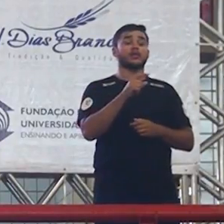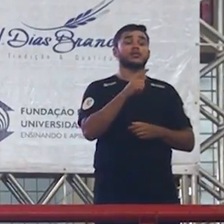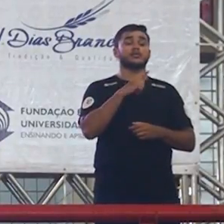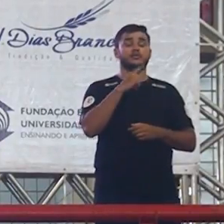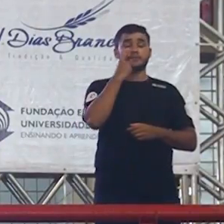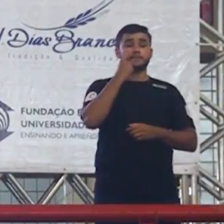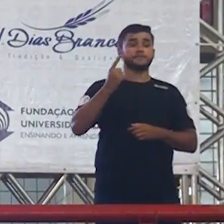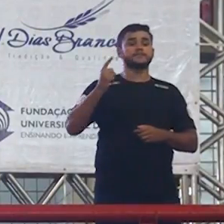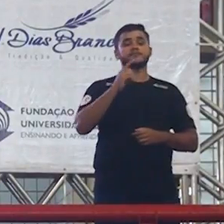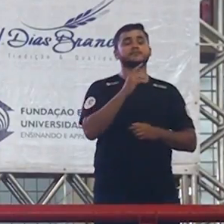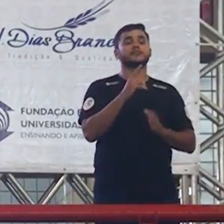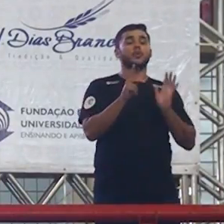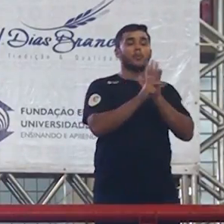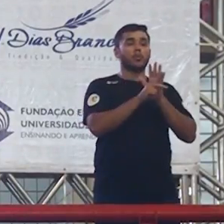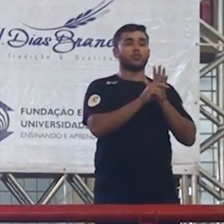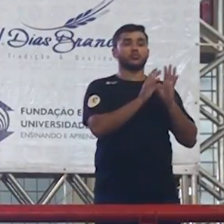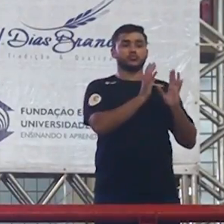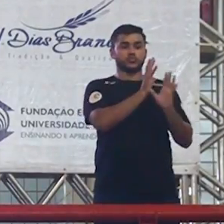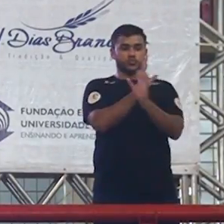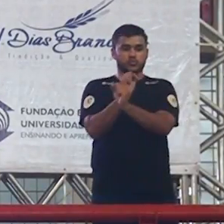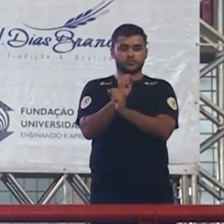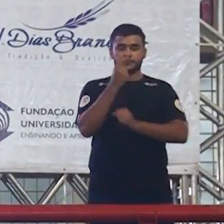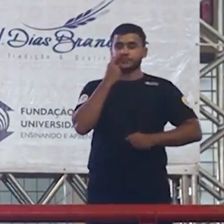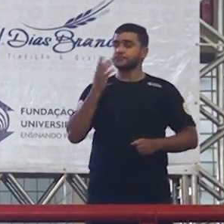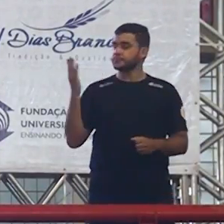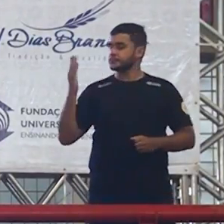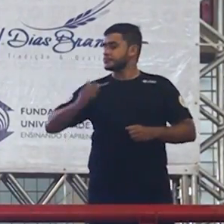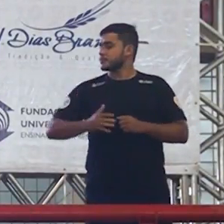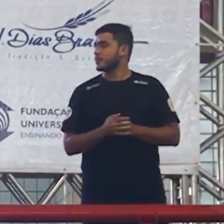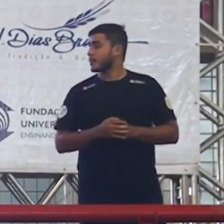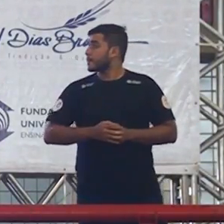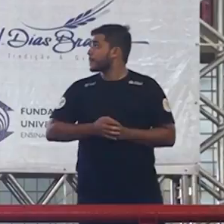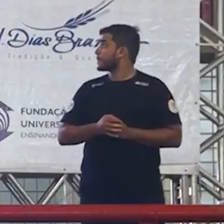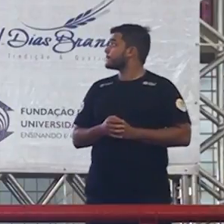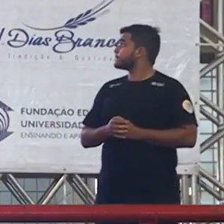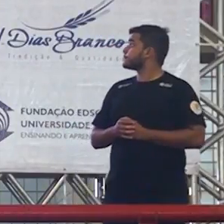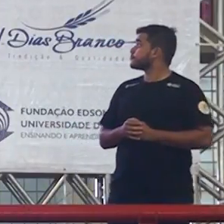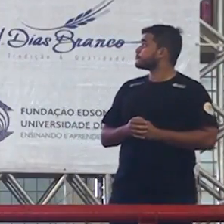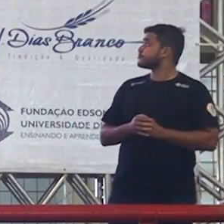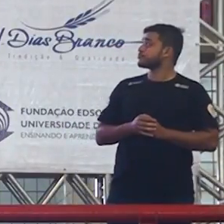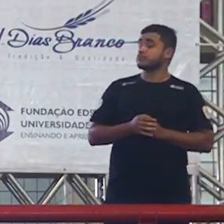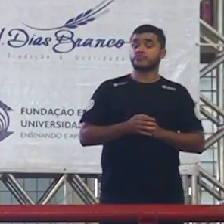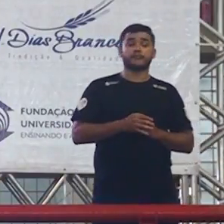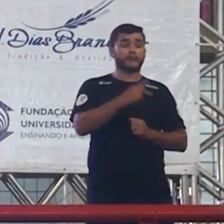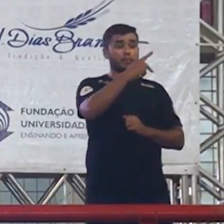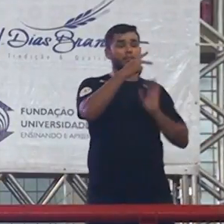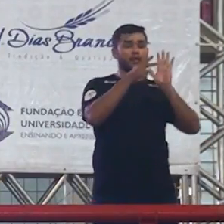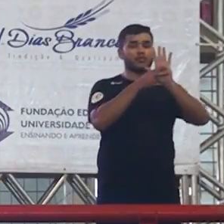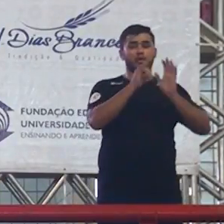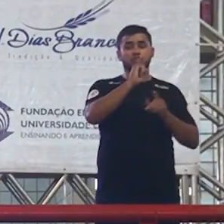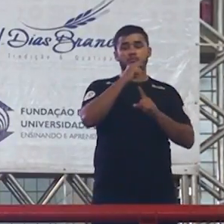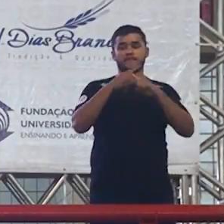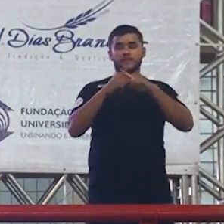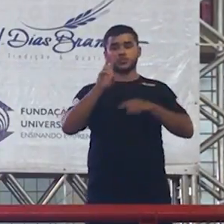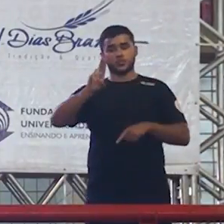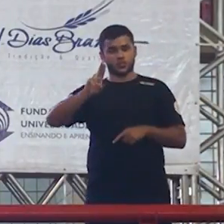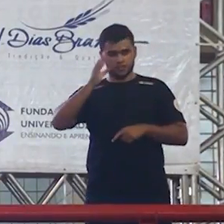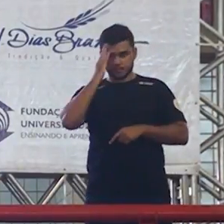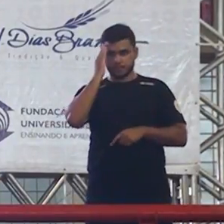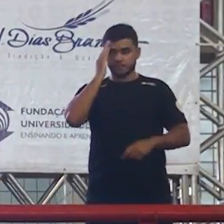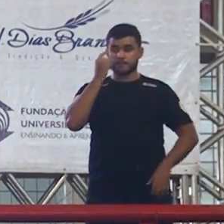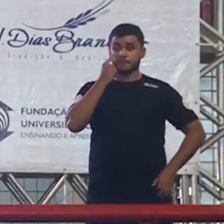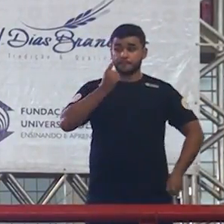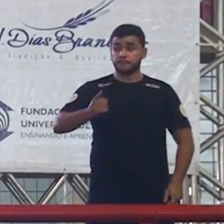a DDP. Certo? Que para resistores, quero ver quem está